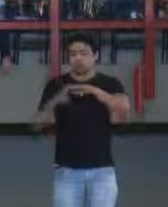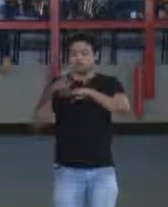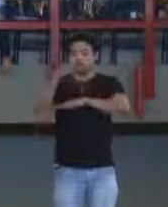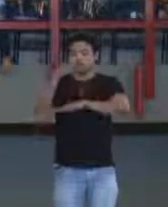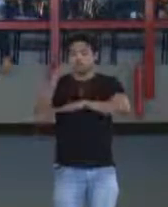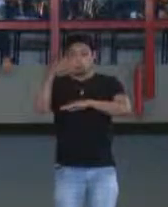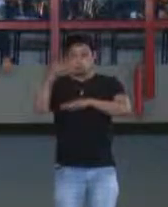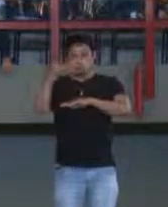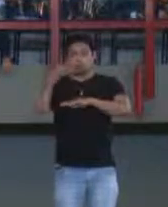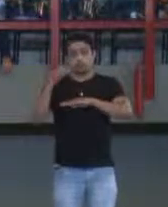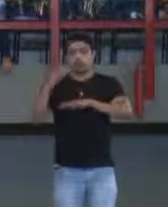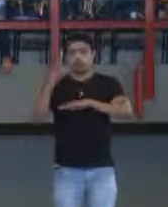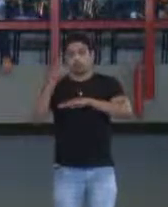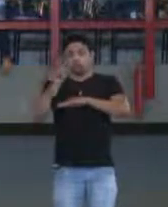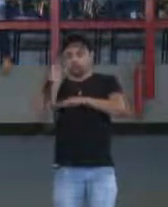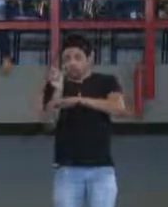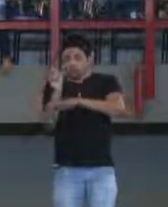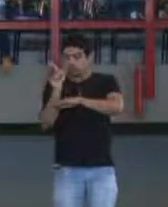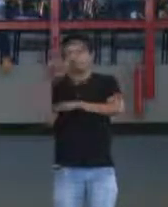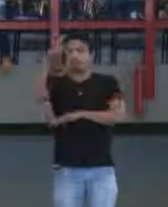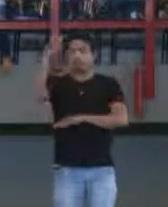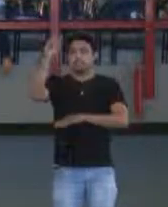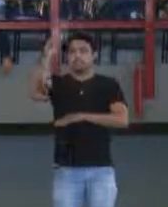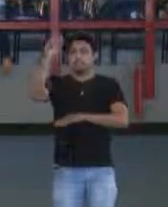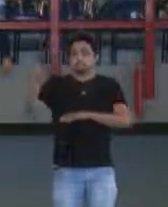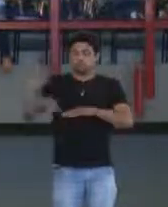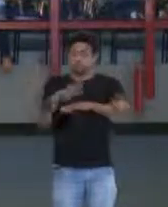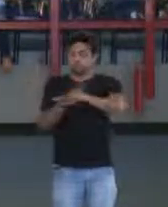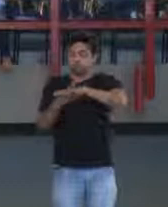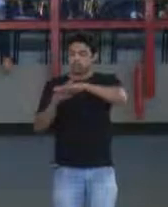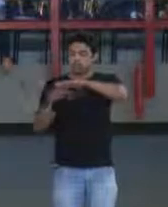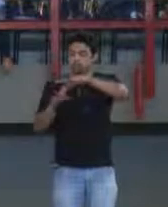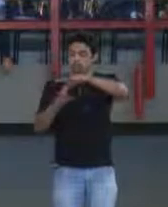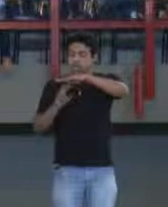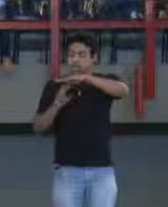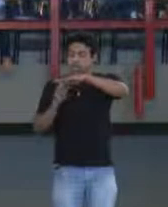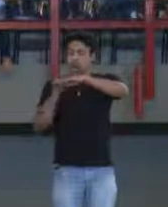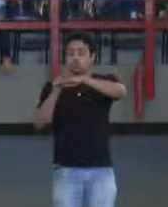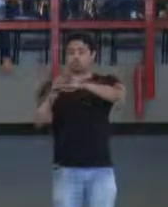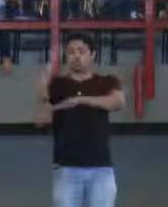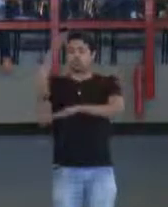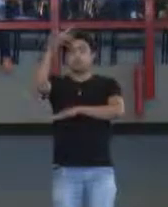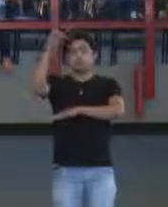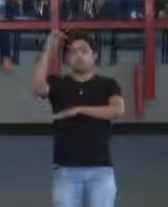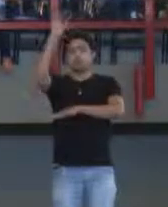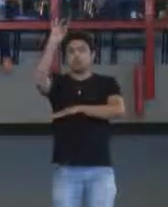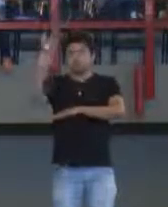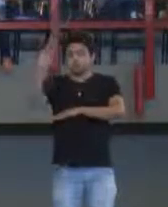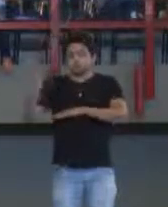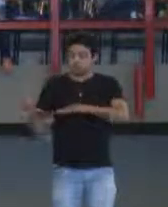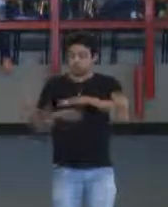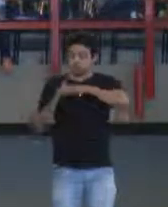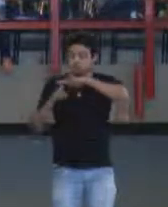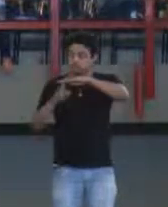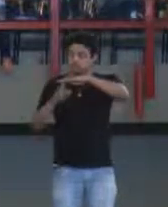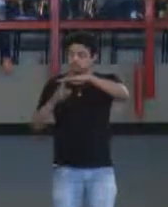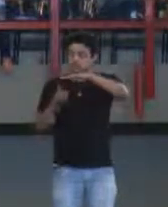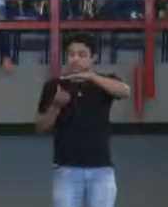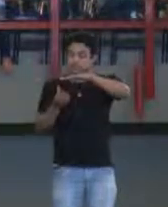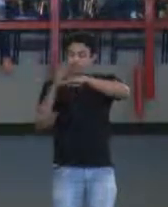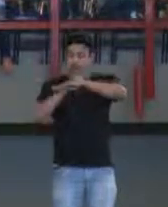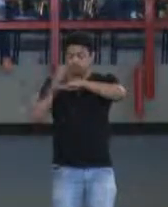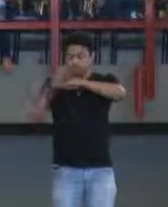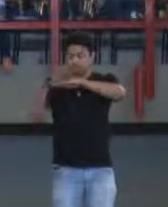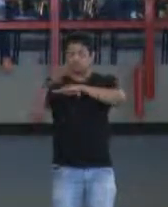A 40 km por hora? 30%. A 50 km por hora? 40%, 60 km por